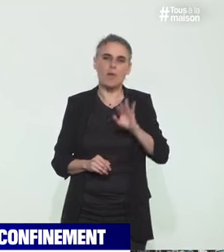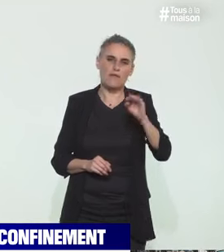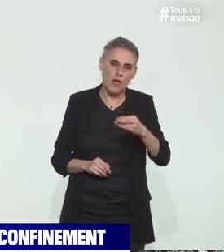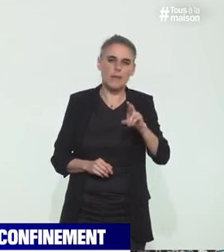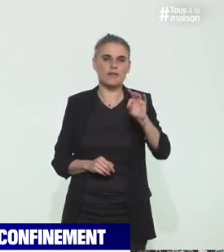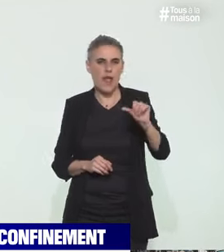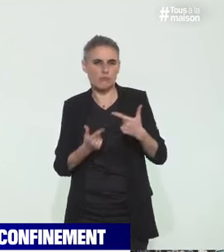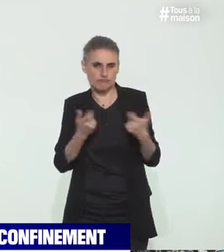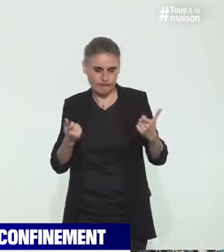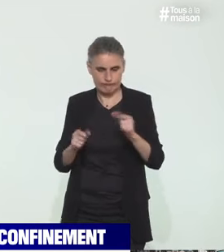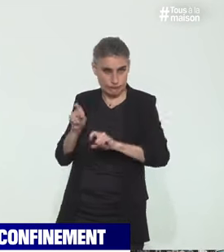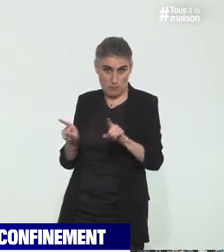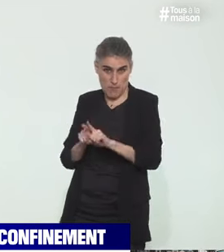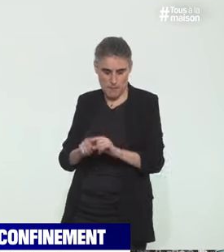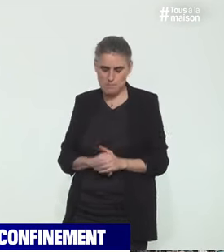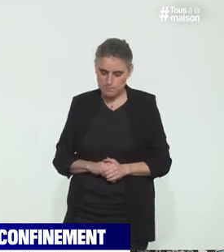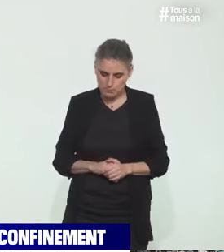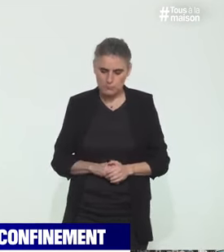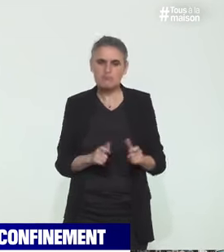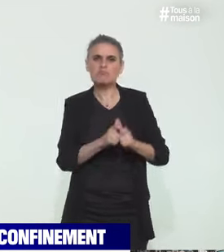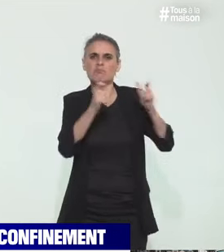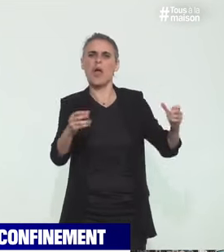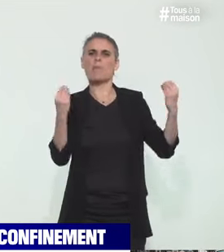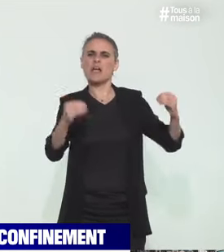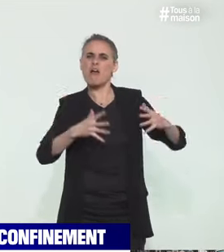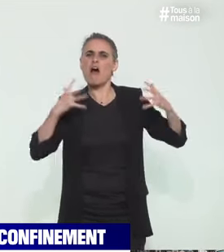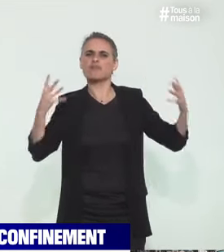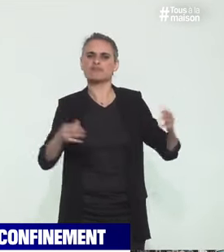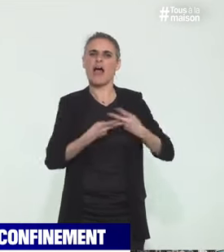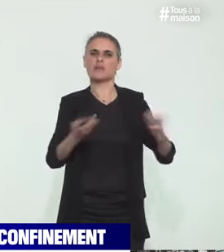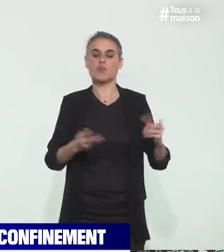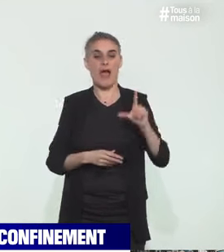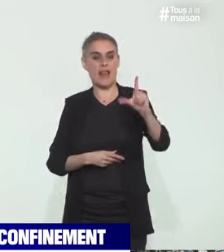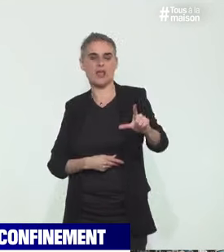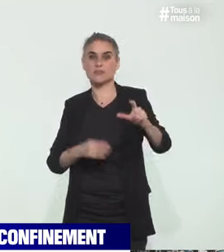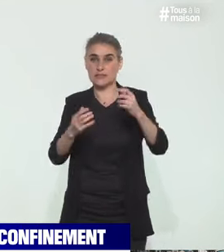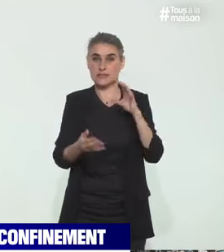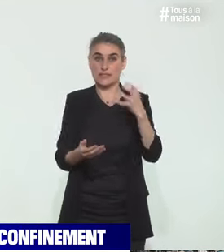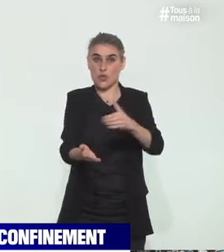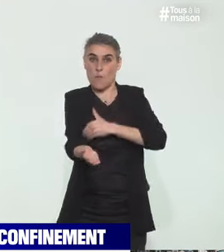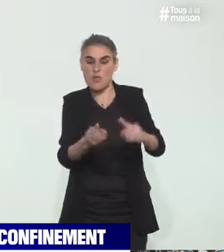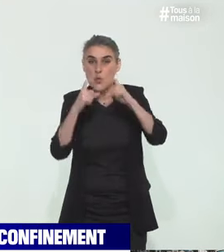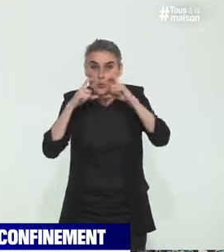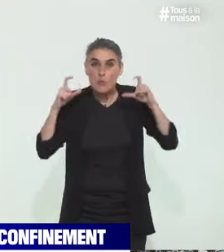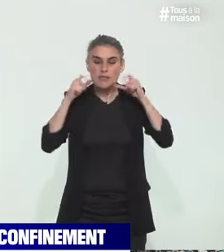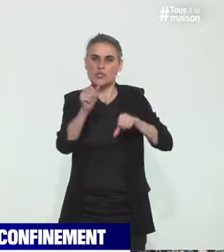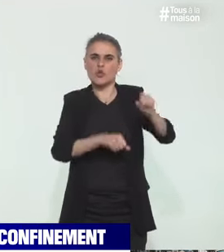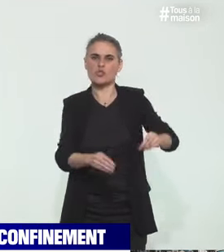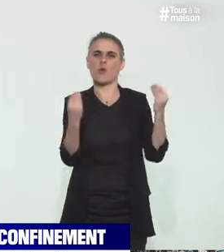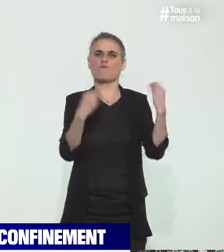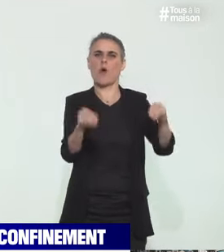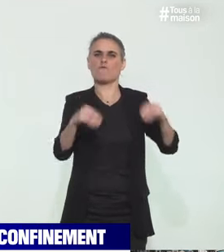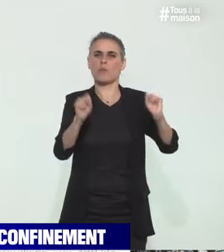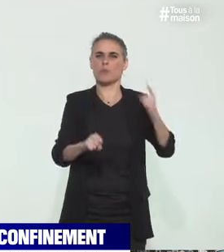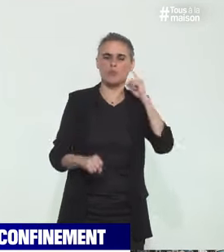Médicite et l'APM. Alors, la grande distribution a annoncé à partir de lundi la vente de 500 millions de masques chirurgicaux à